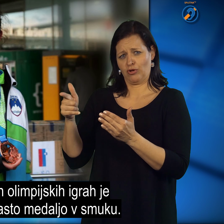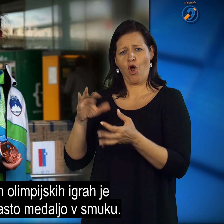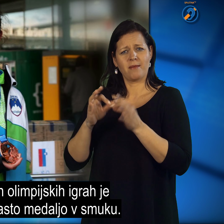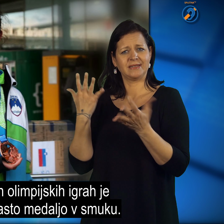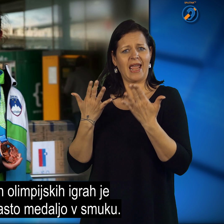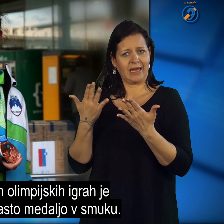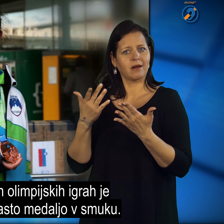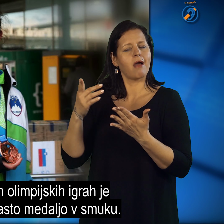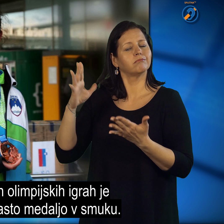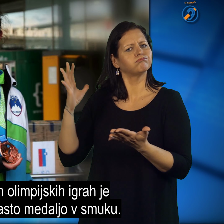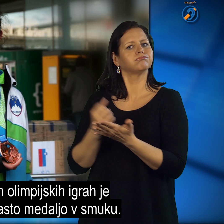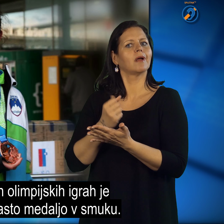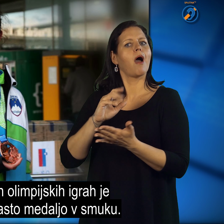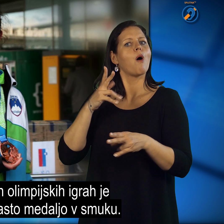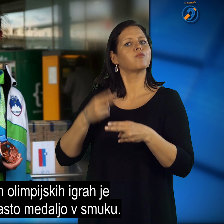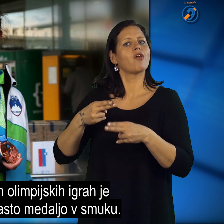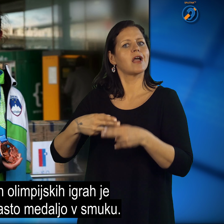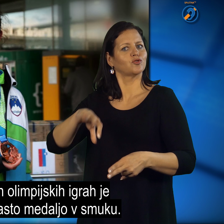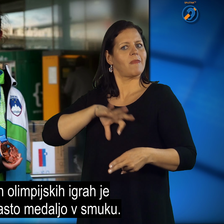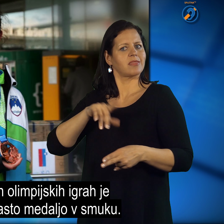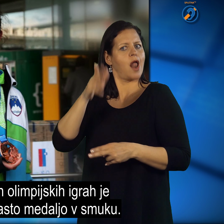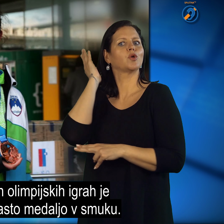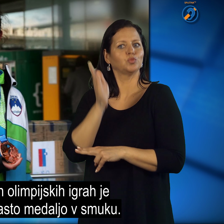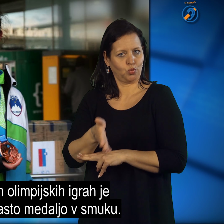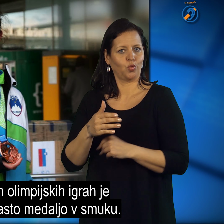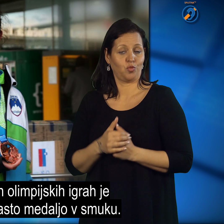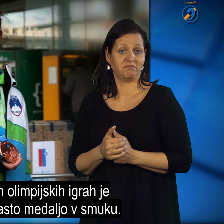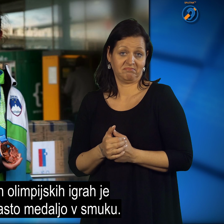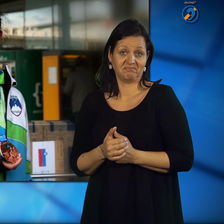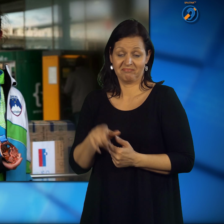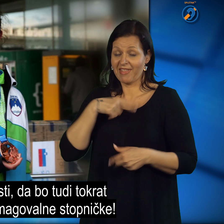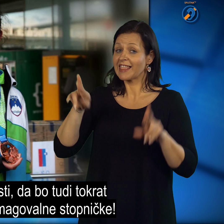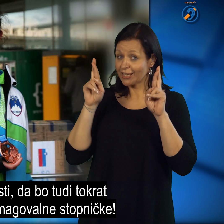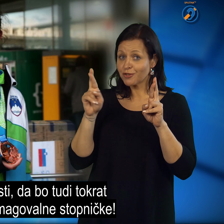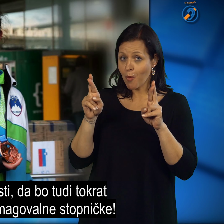Na prejšnjih olimpijskih igrah je osvojila bronasto medaljo v smuku.